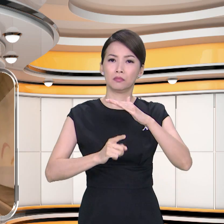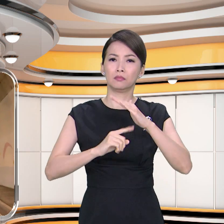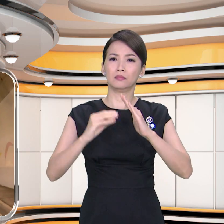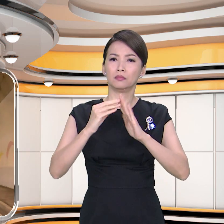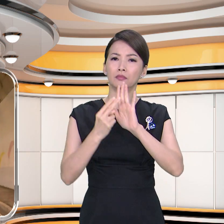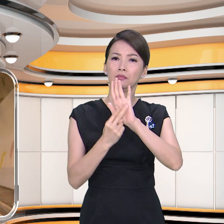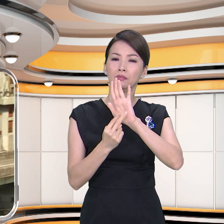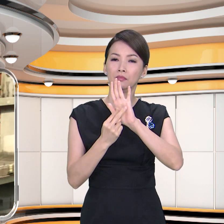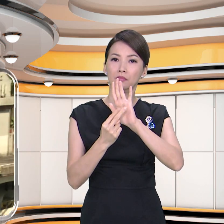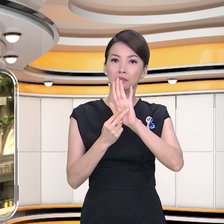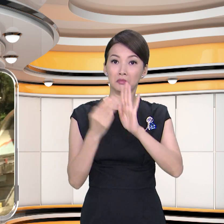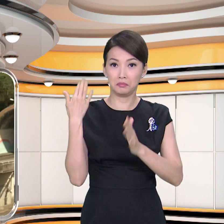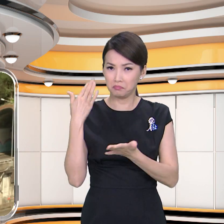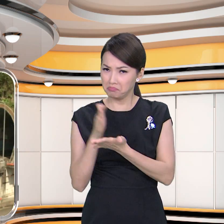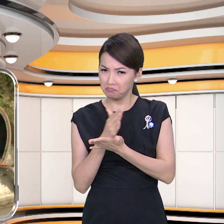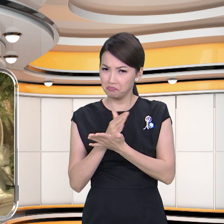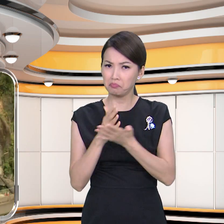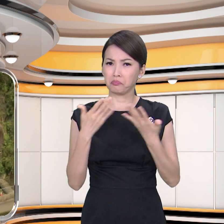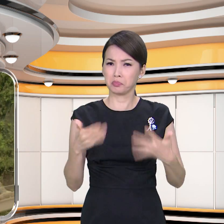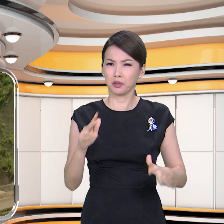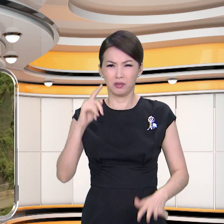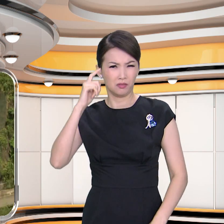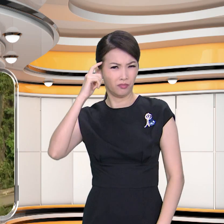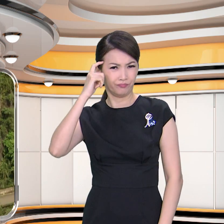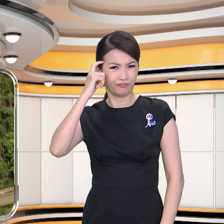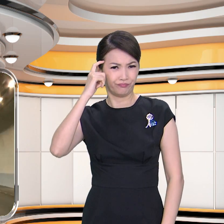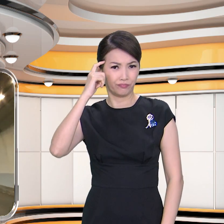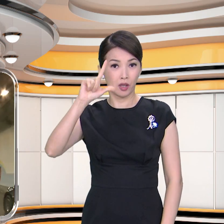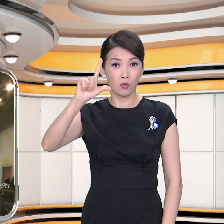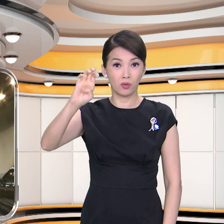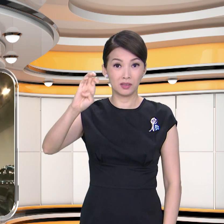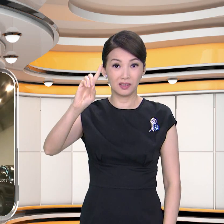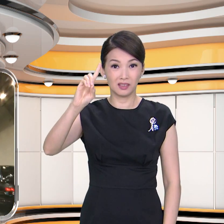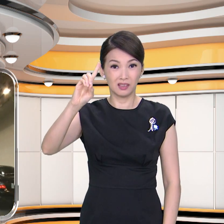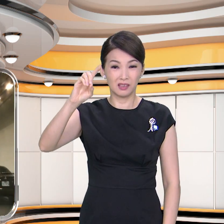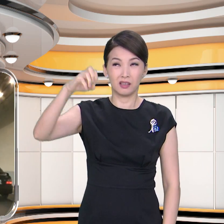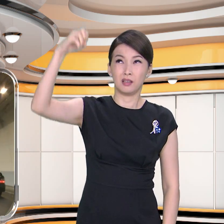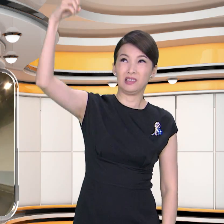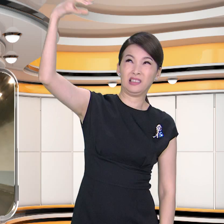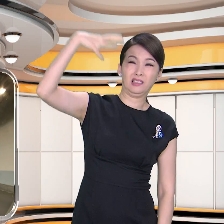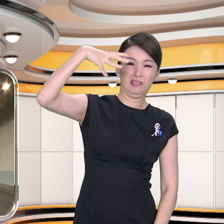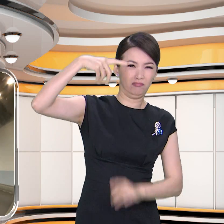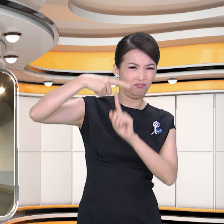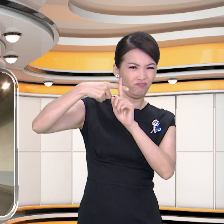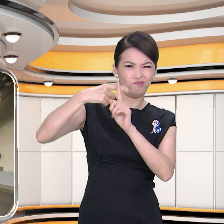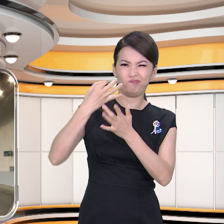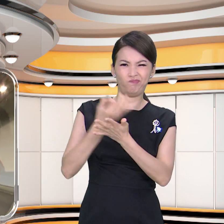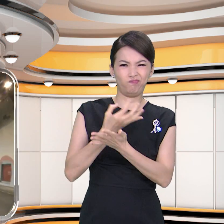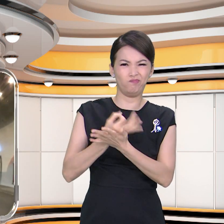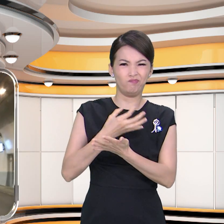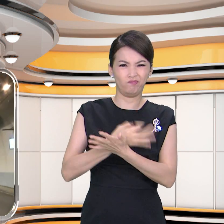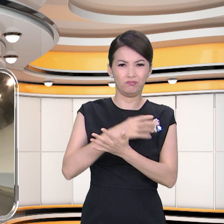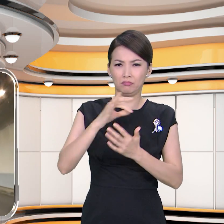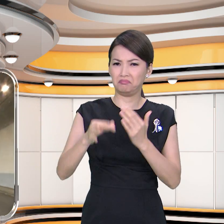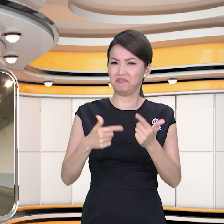呢？高工局表示，过去曾经评估过，不过当时的亮度不符合高工局规